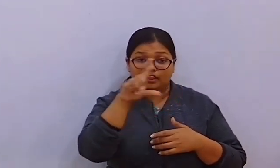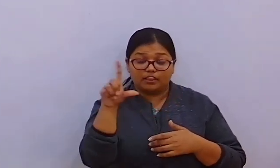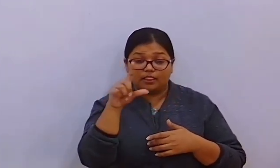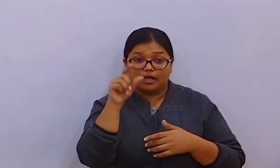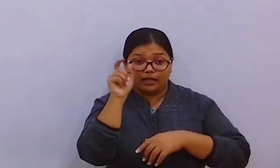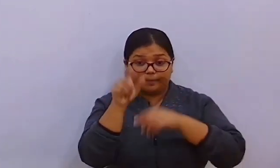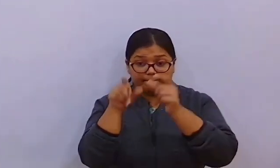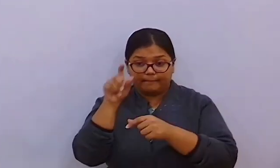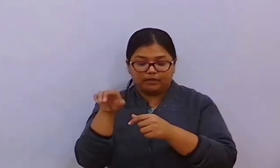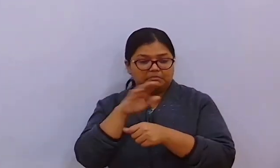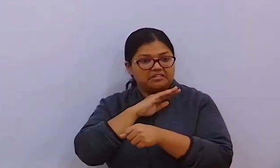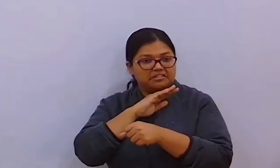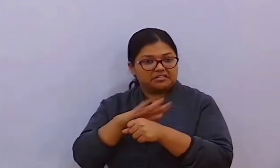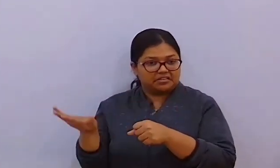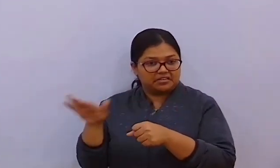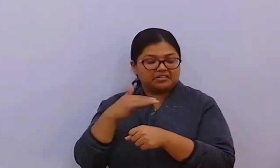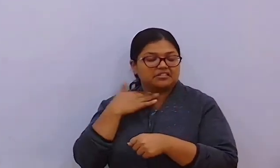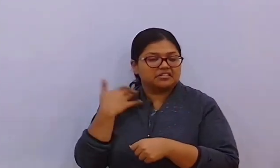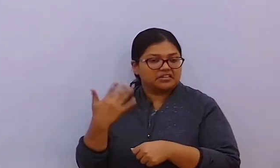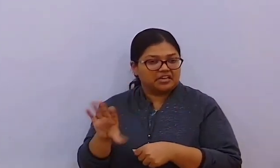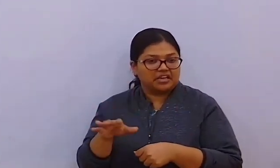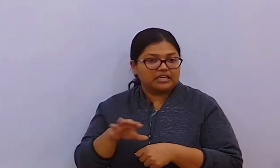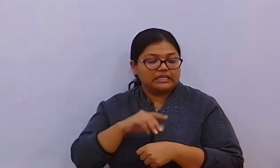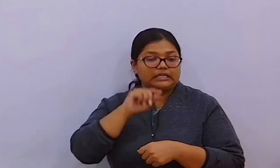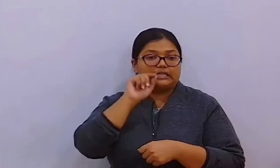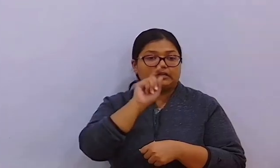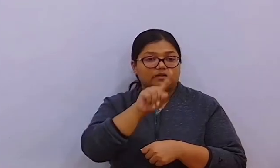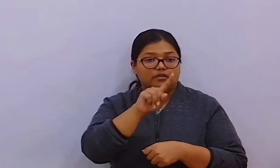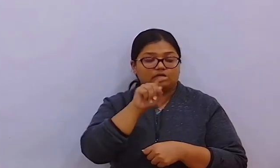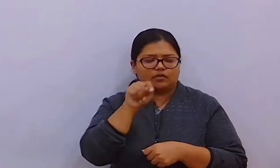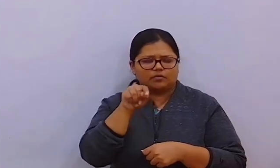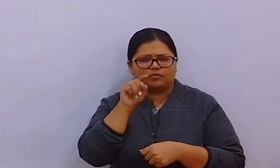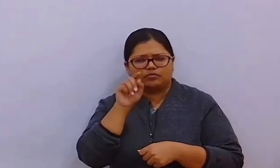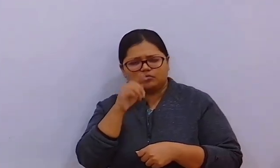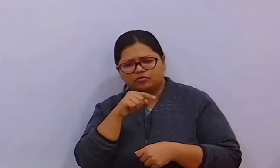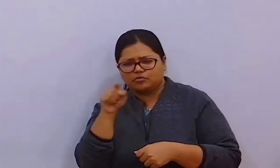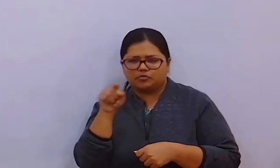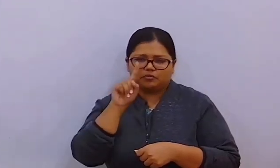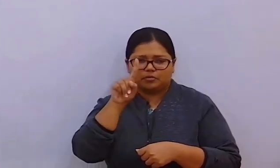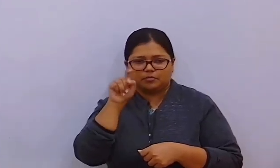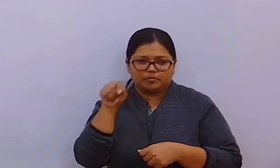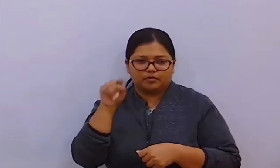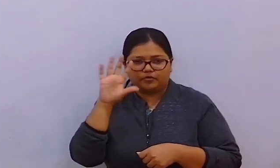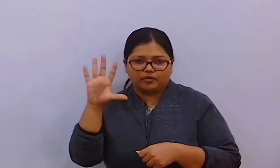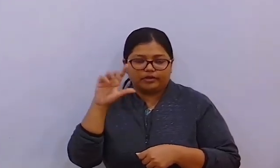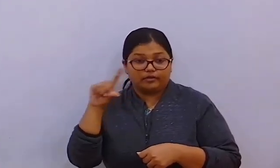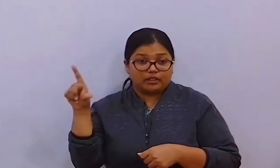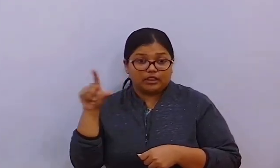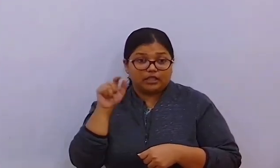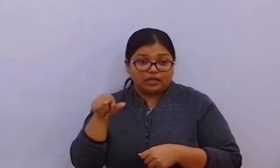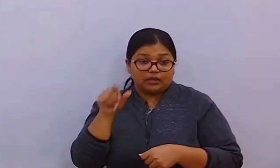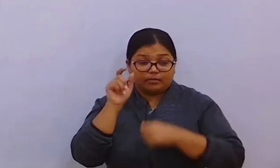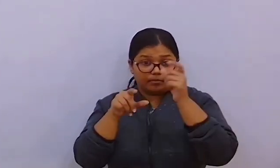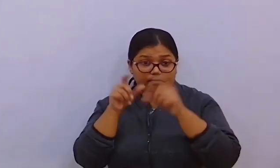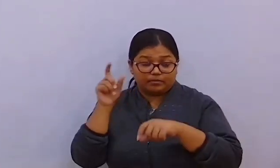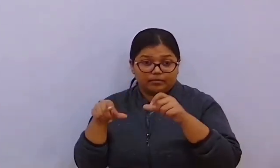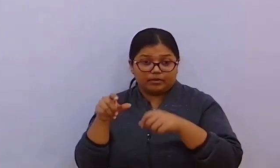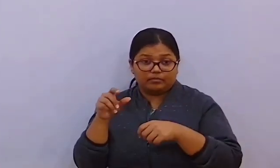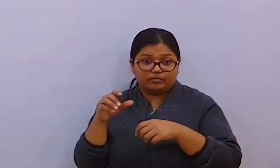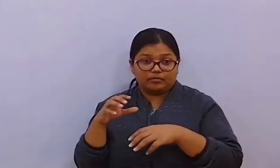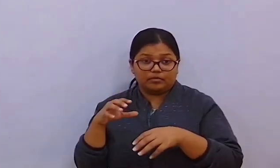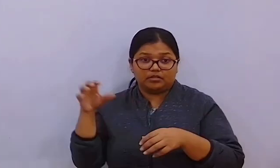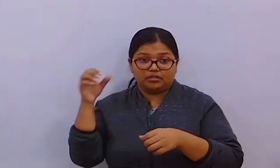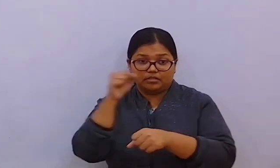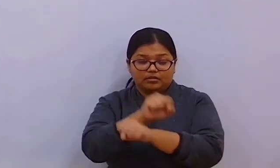1,50,000 लोग क्या हुए थे, 1 से 1.5 लाख कैदी बना लिए गए थे, और लगभग 1,00,000 से ज़्यादा लोग युद्ध के कारण